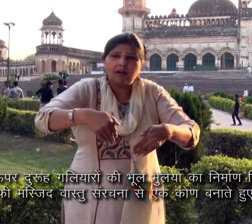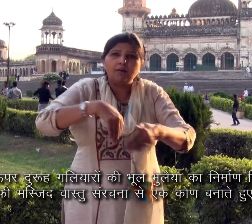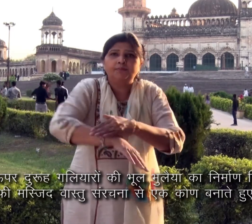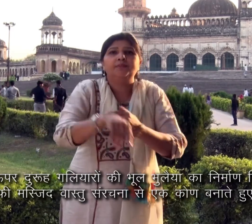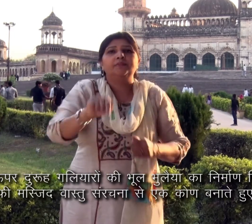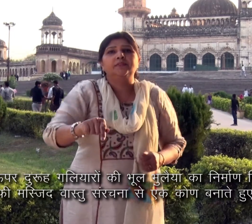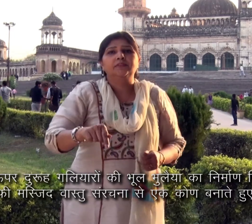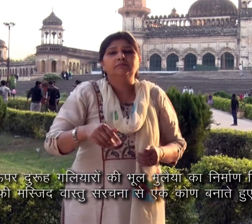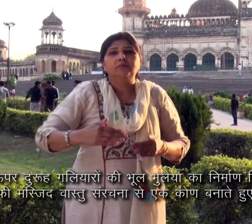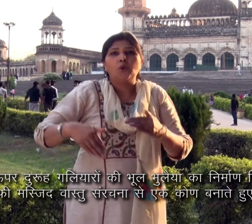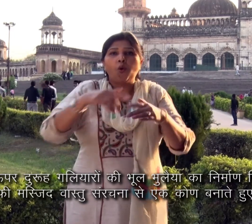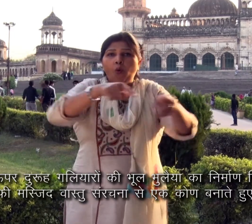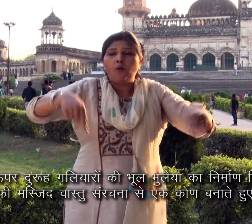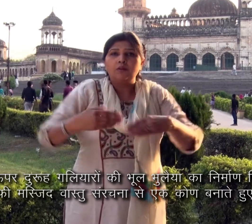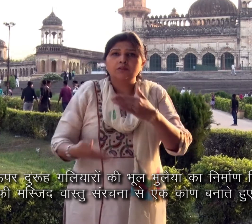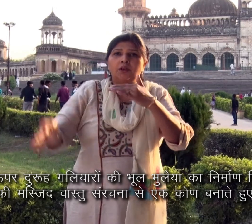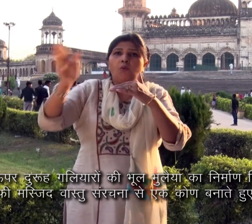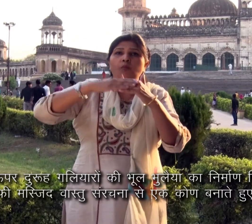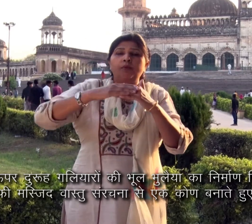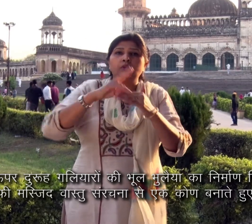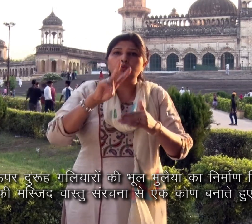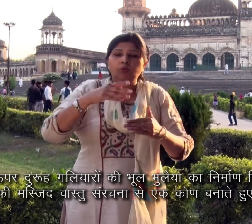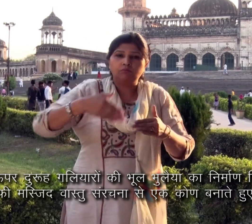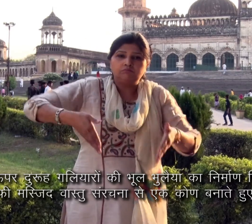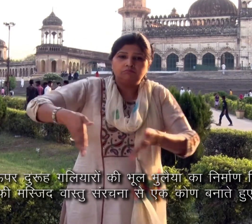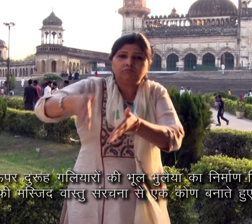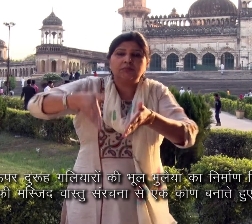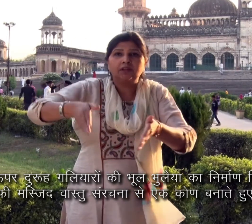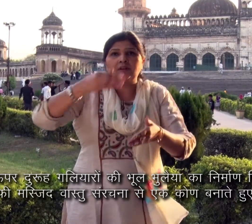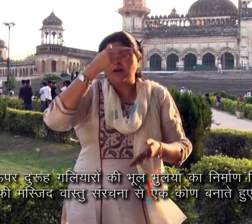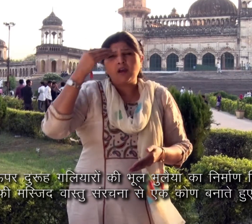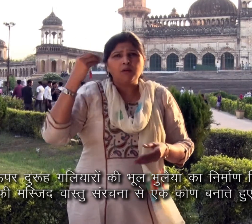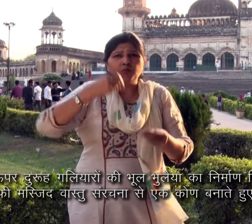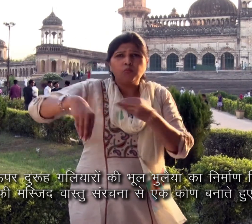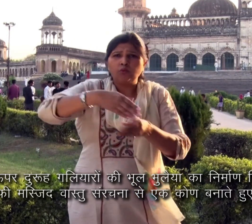हॉल के ऊपर दुरूह गलियारों की भूल भुलैया का निर्माण किया गया है।